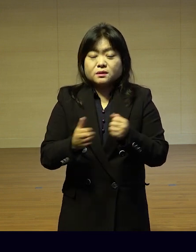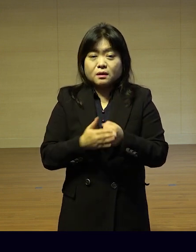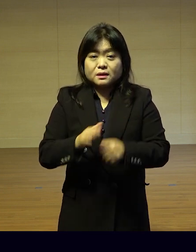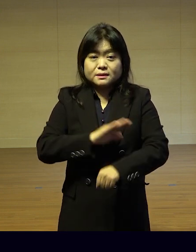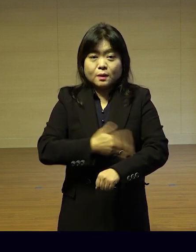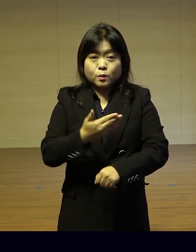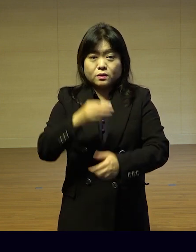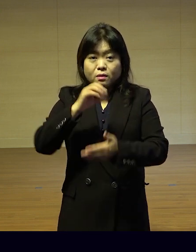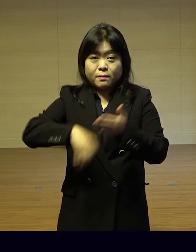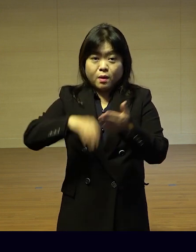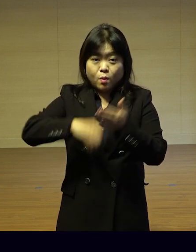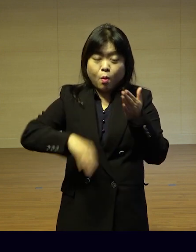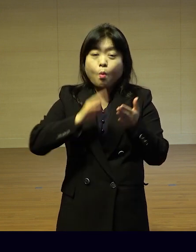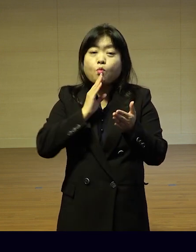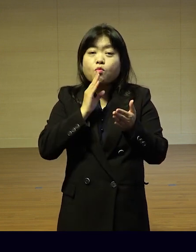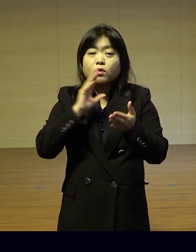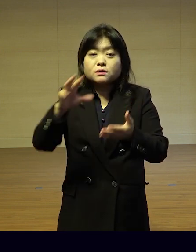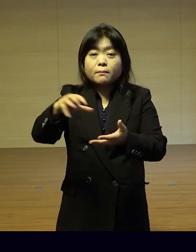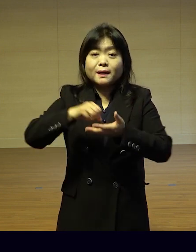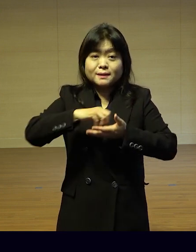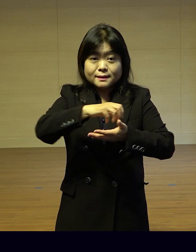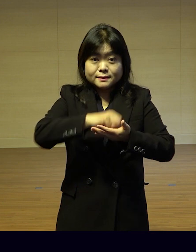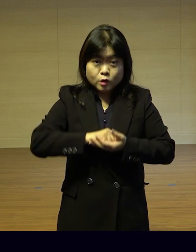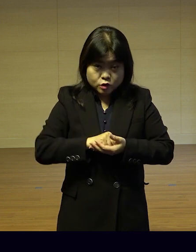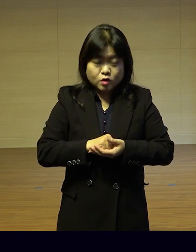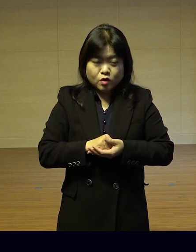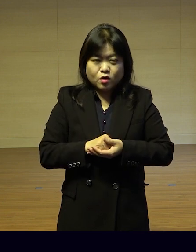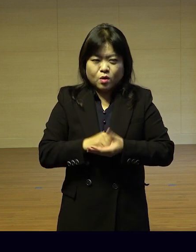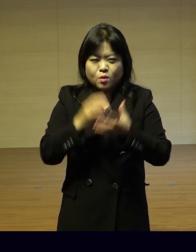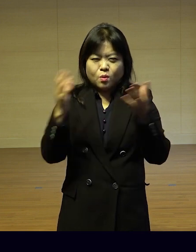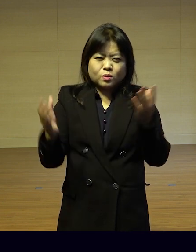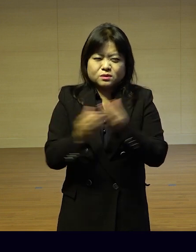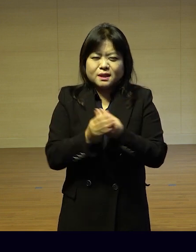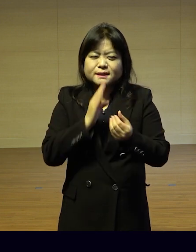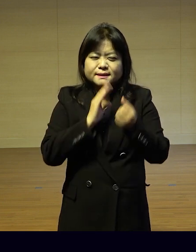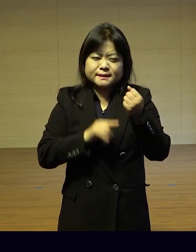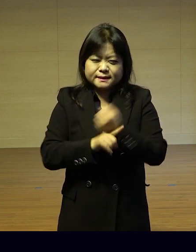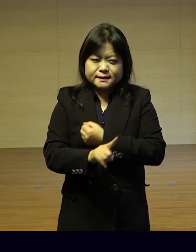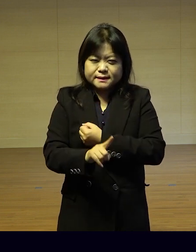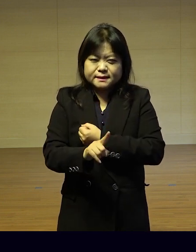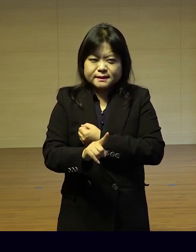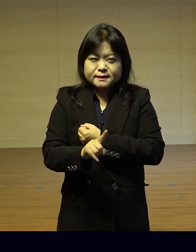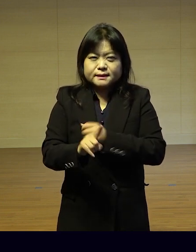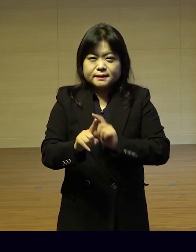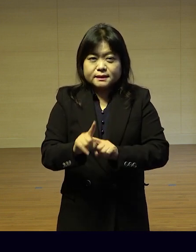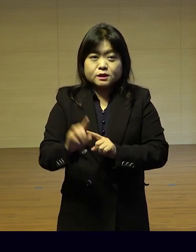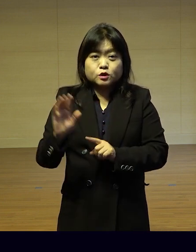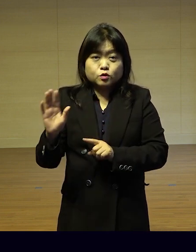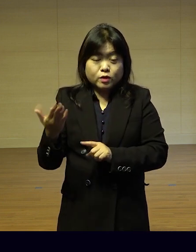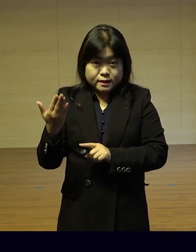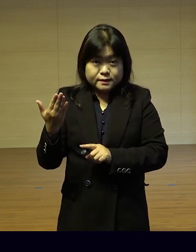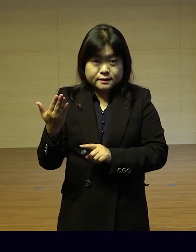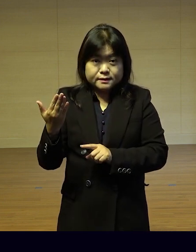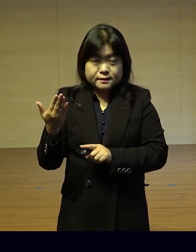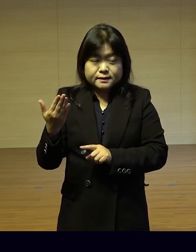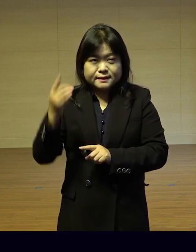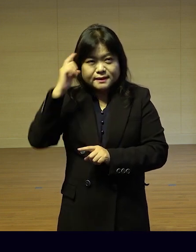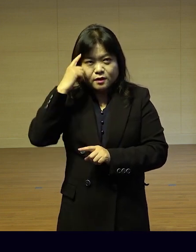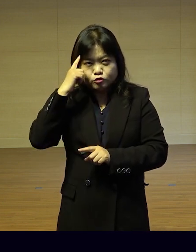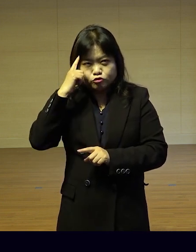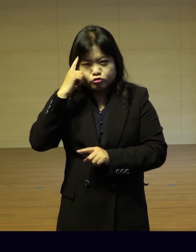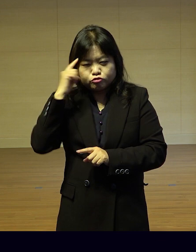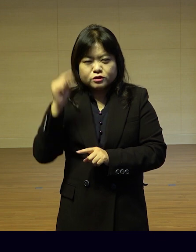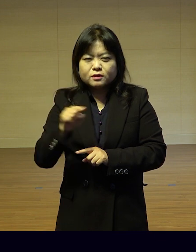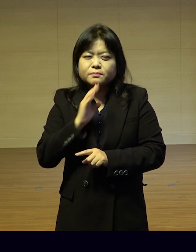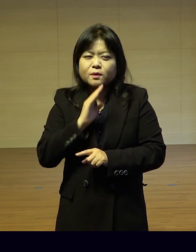것을 제거하고 옳은 것을 받아들여서 온전한 진실에 이르고자 하는 그런 사유,